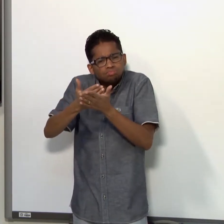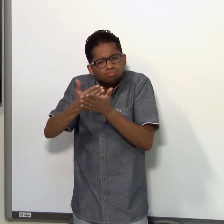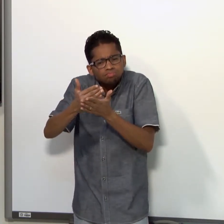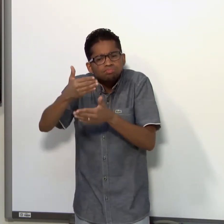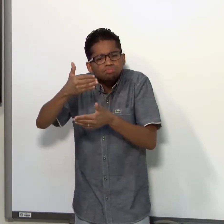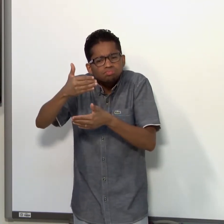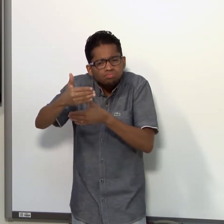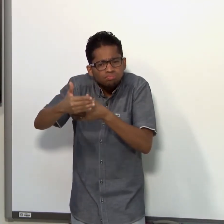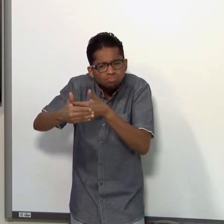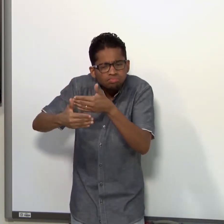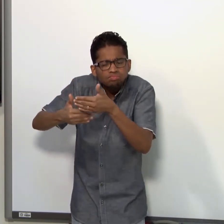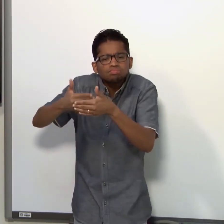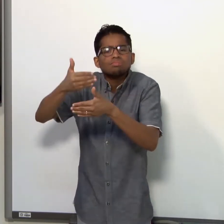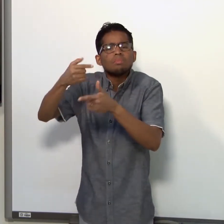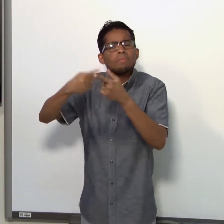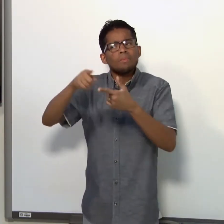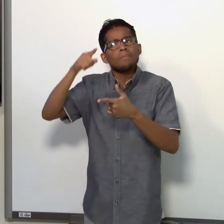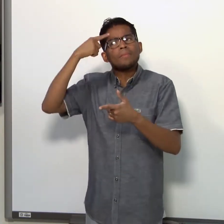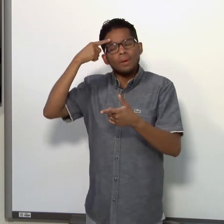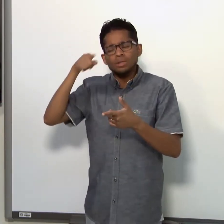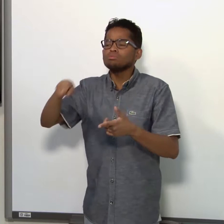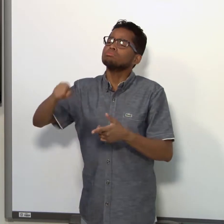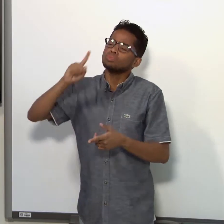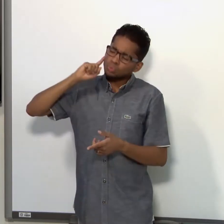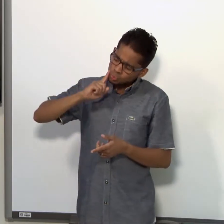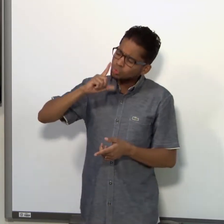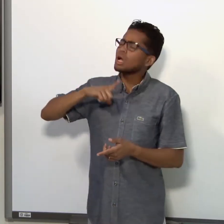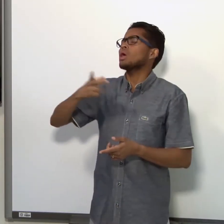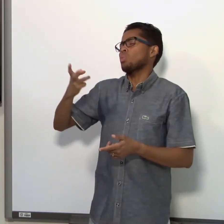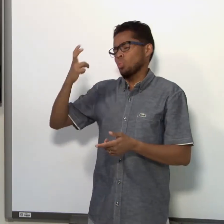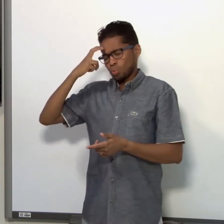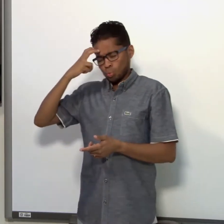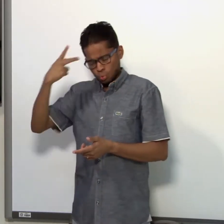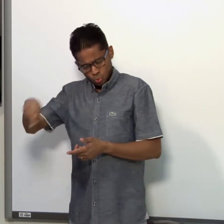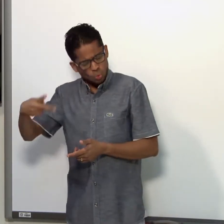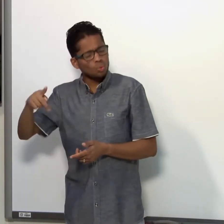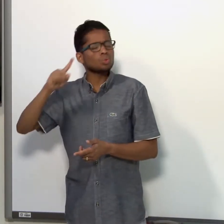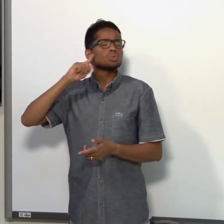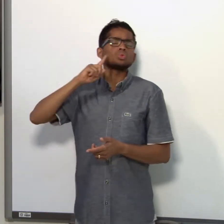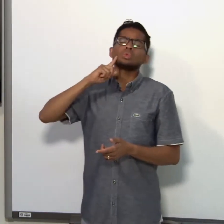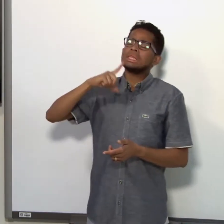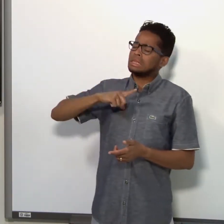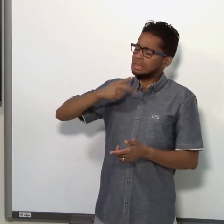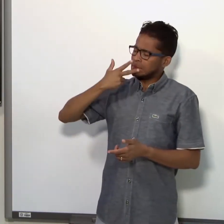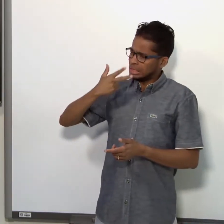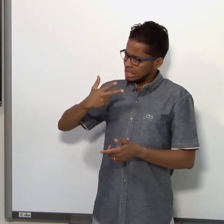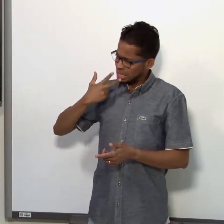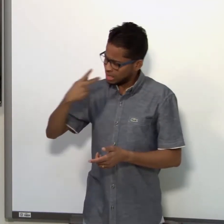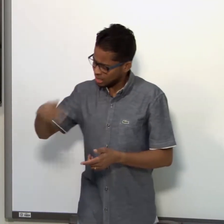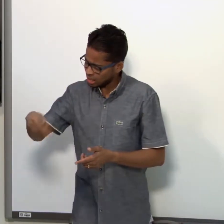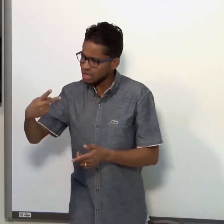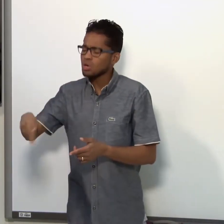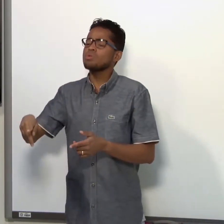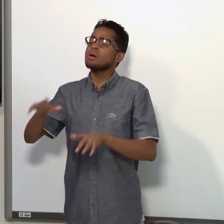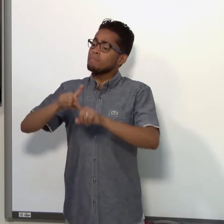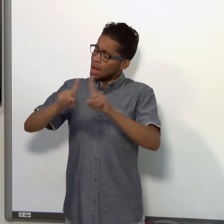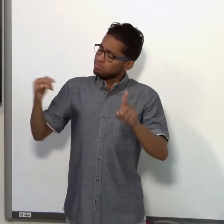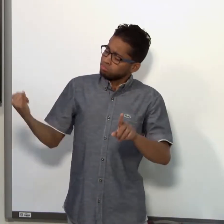com a teoria crítica, dá-se início a um processo, onde o surdo tem sua cultura, sua